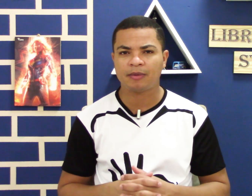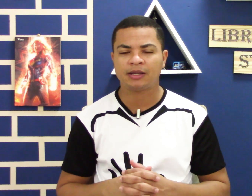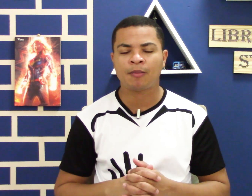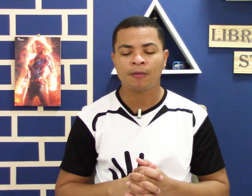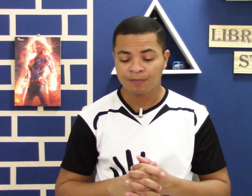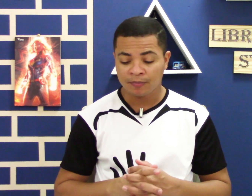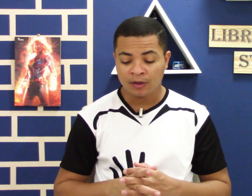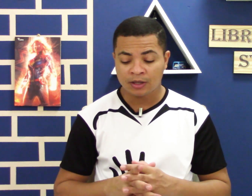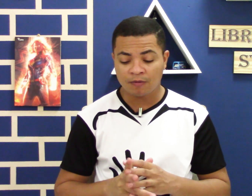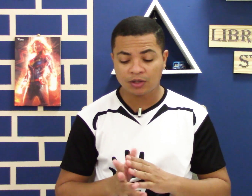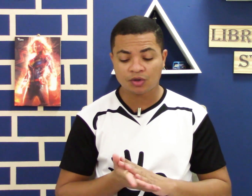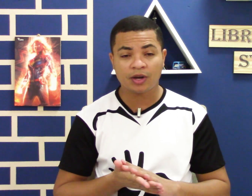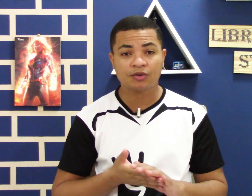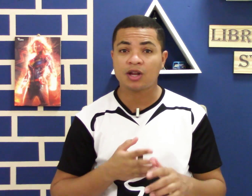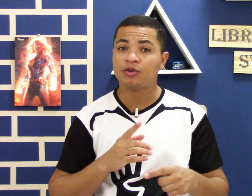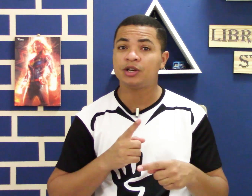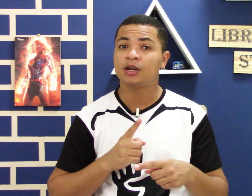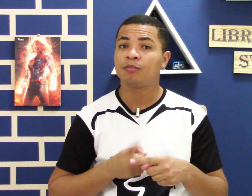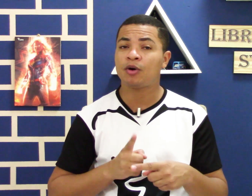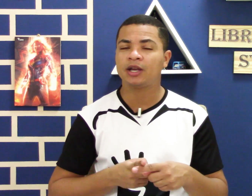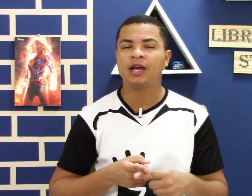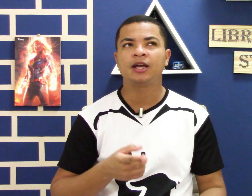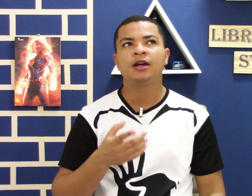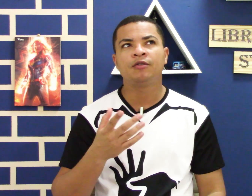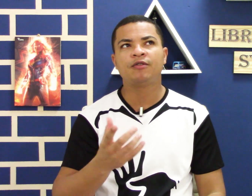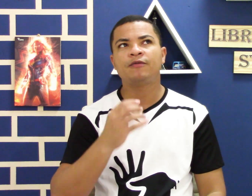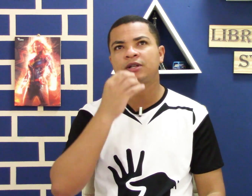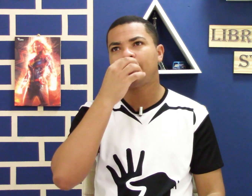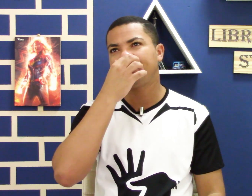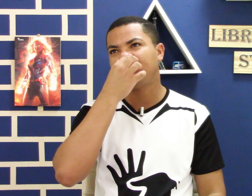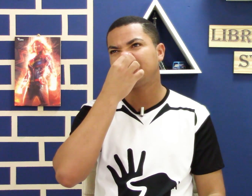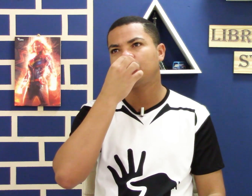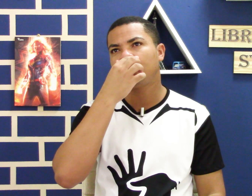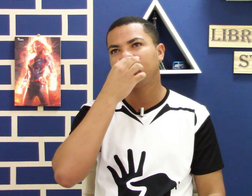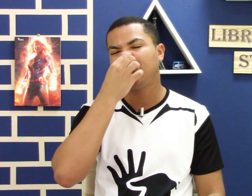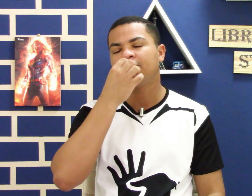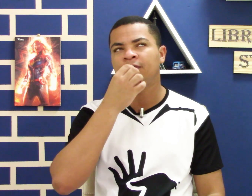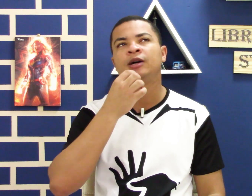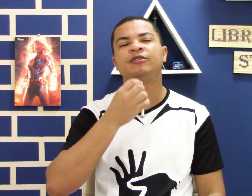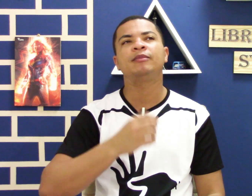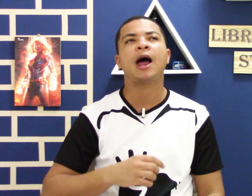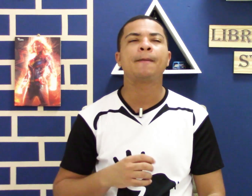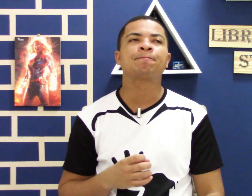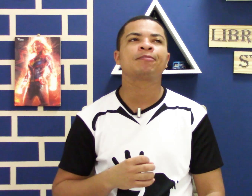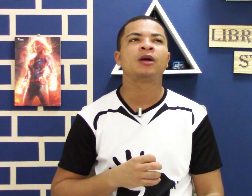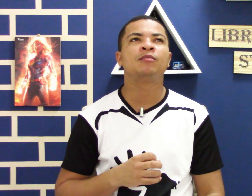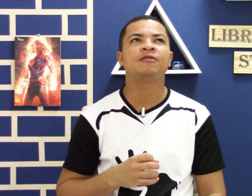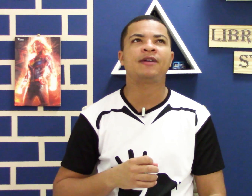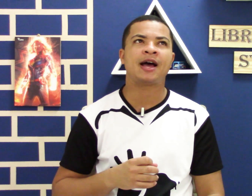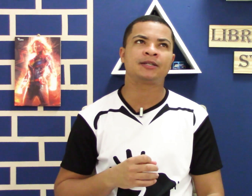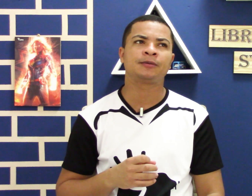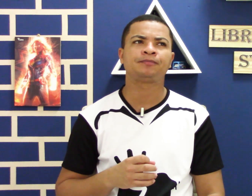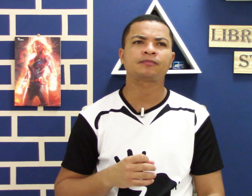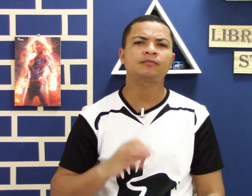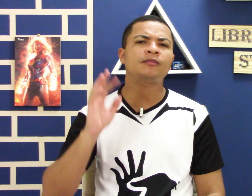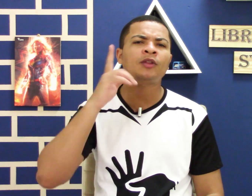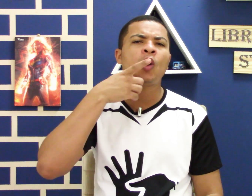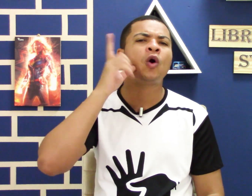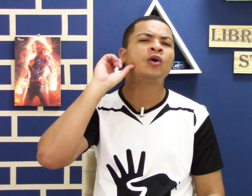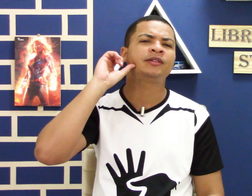tá bom? Então você usou aí o sinal de porquê. Vamos usar uma frase com porquê? Vamos lá. Uma frase.